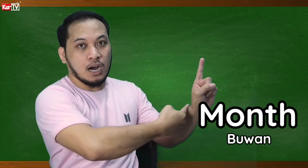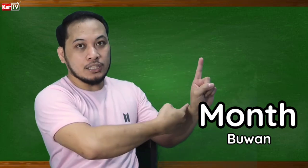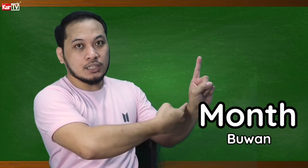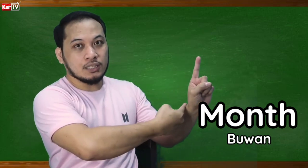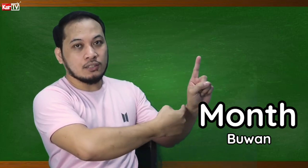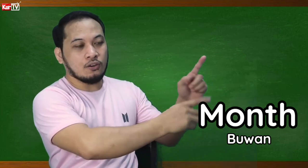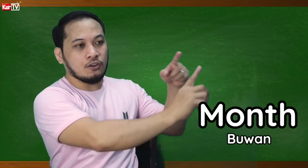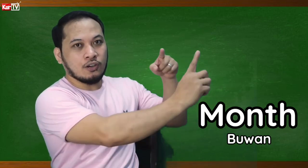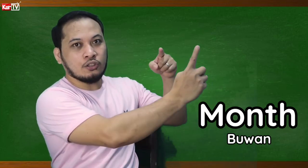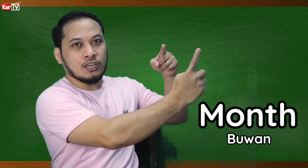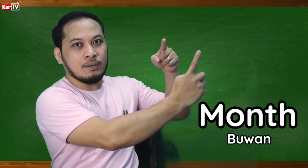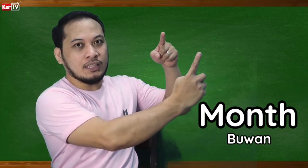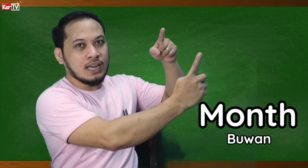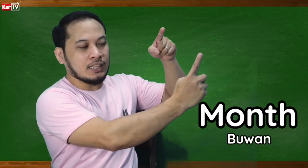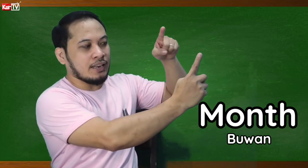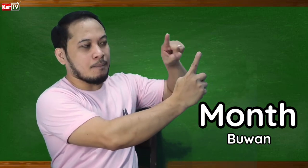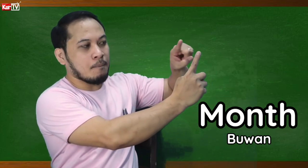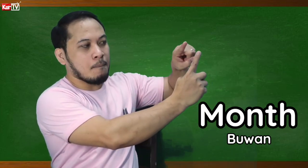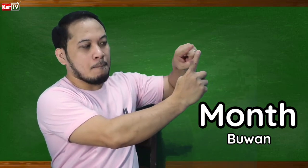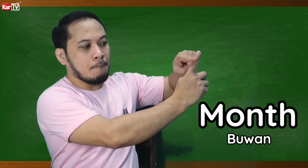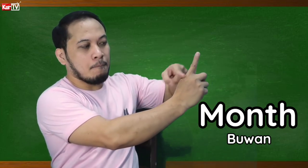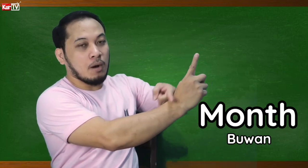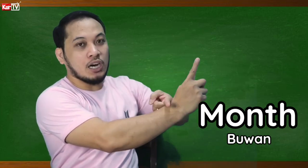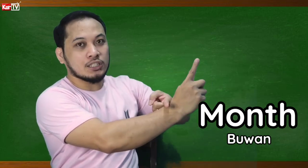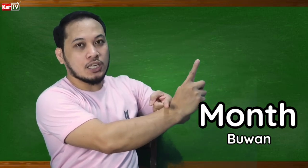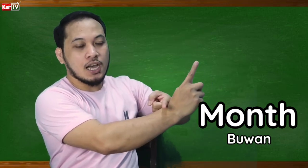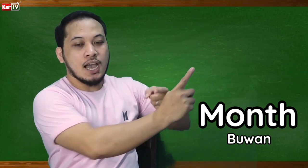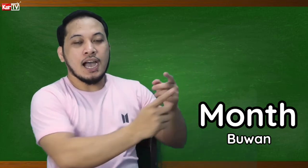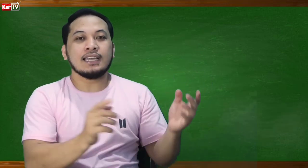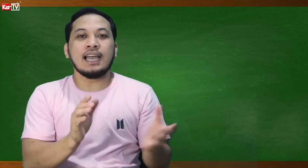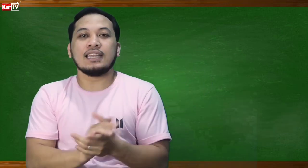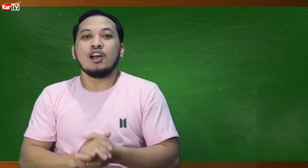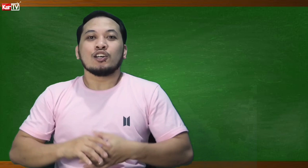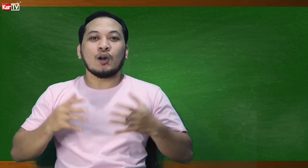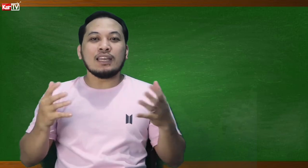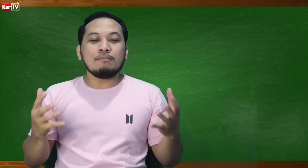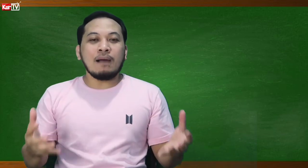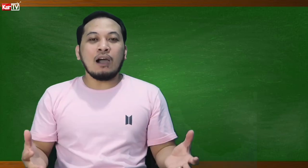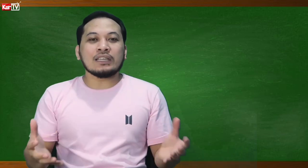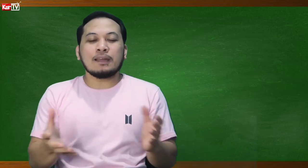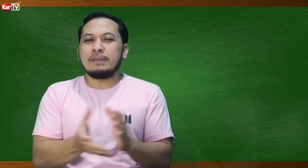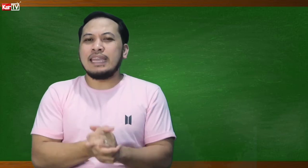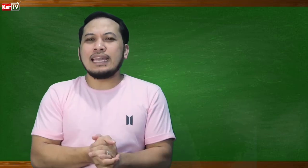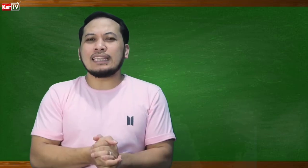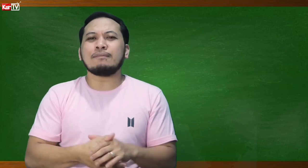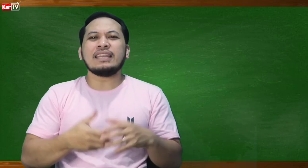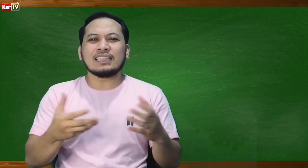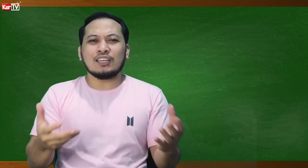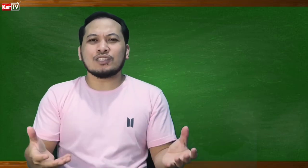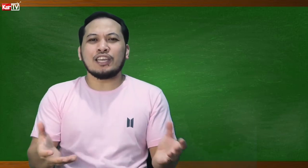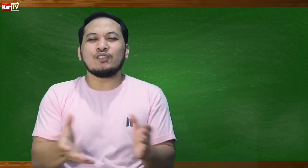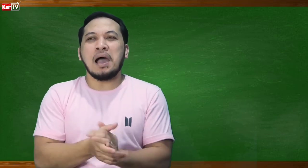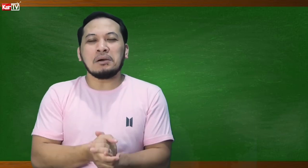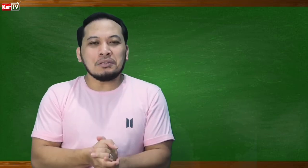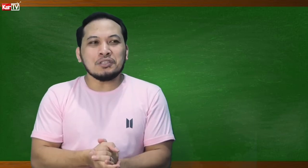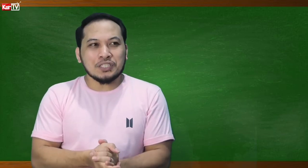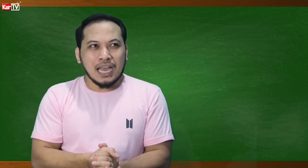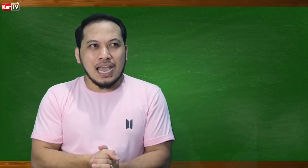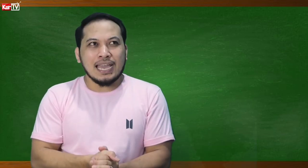Month. O, ito'y gamitin natin. Month. Ayan. So, halimbawa, sabihin natin, may nagtanong sa inyo, how do you sign